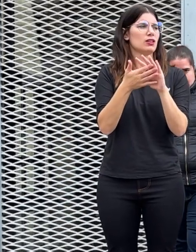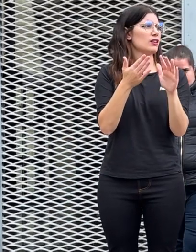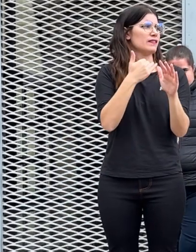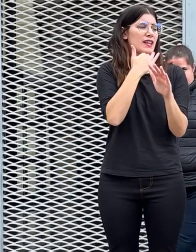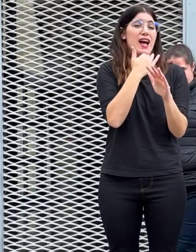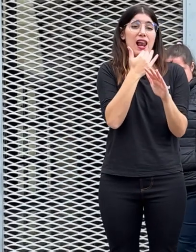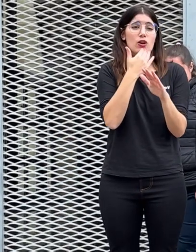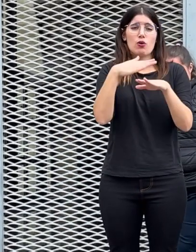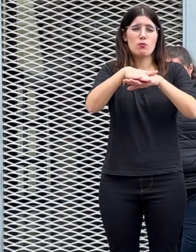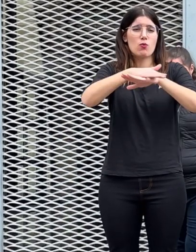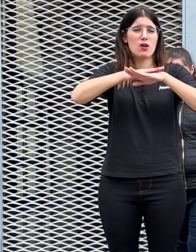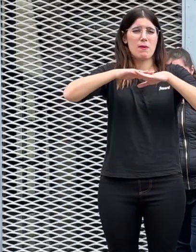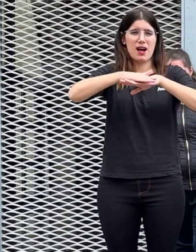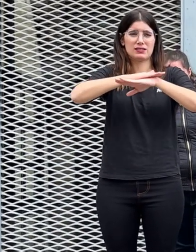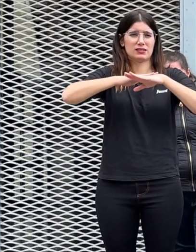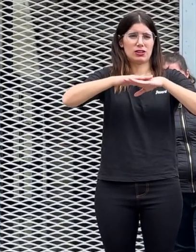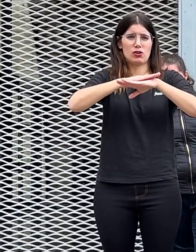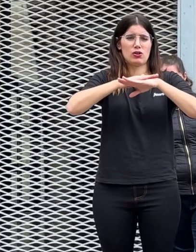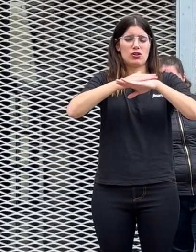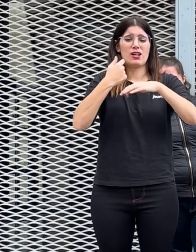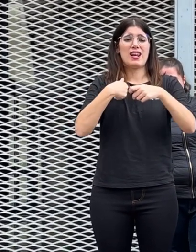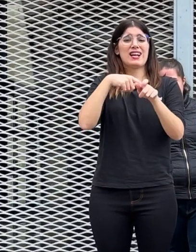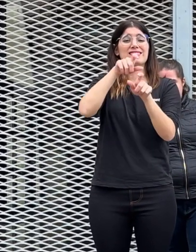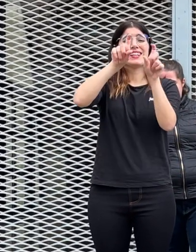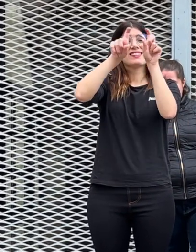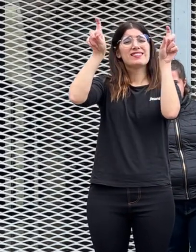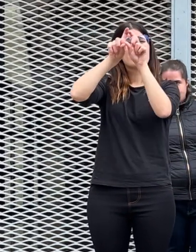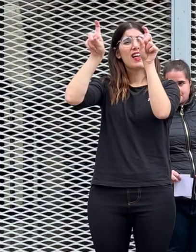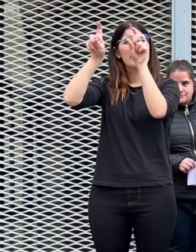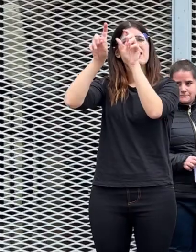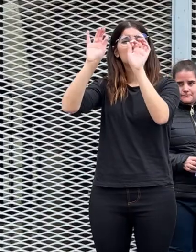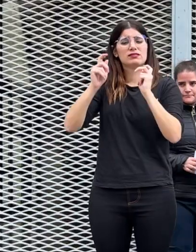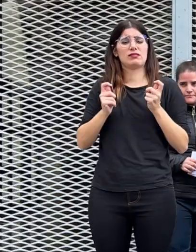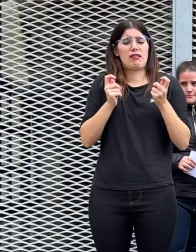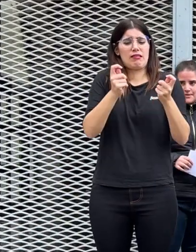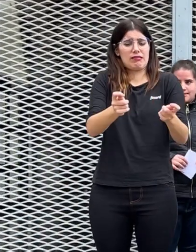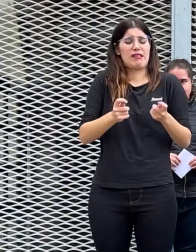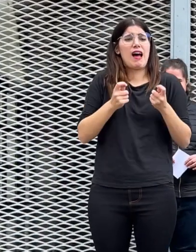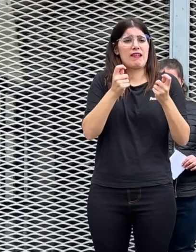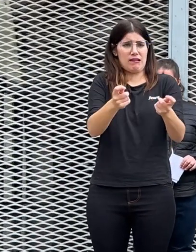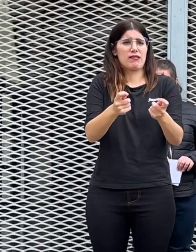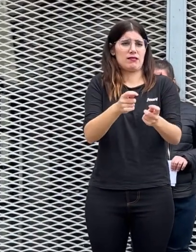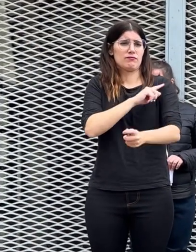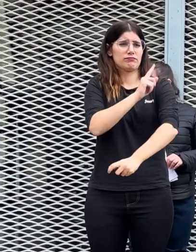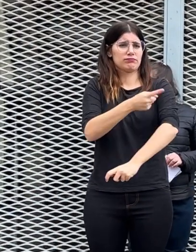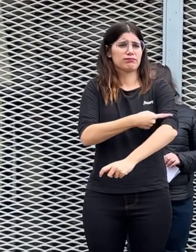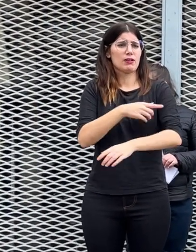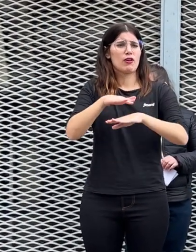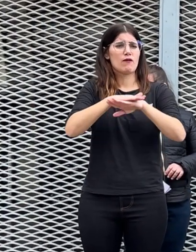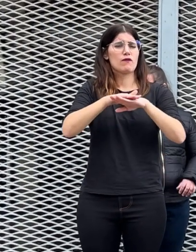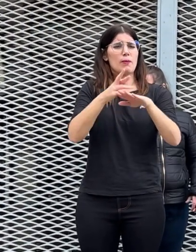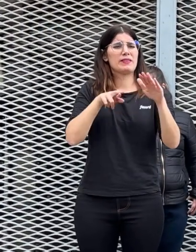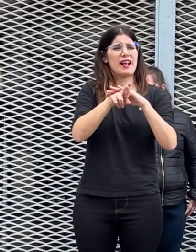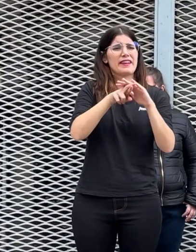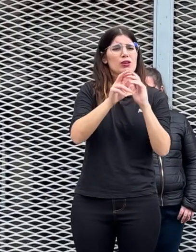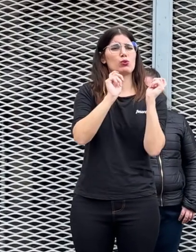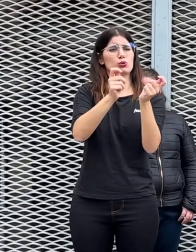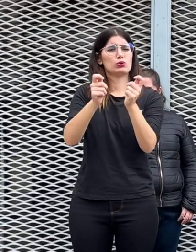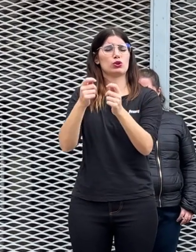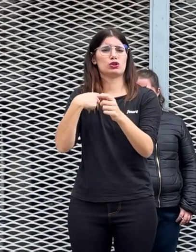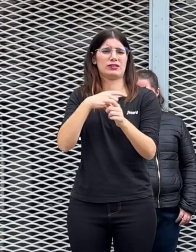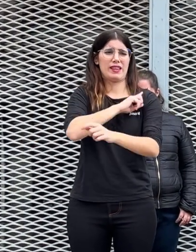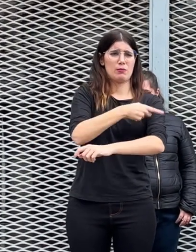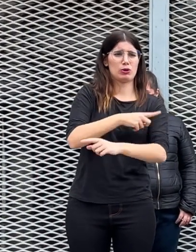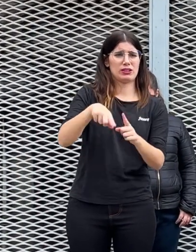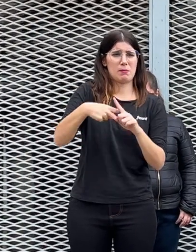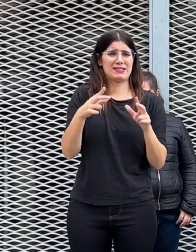indispensable. Las entidades seguimos siendo generadores fundamentales de recursos deportivos